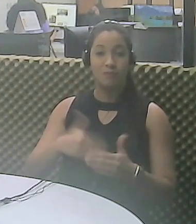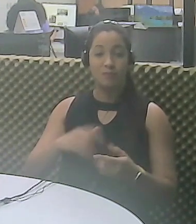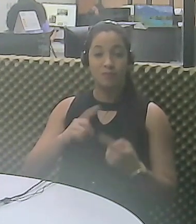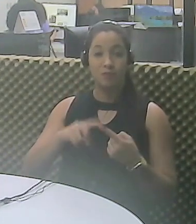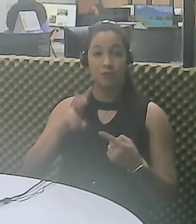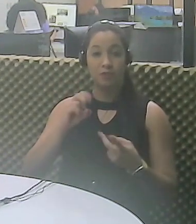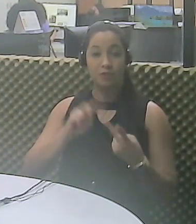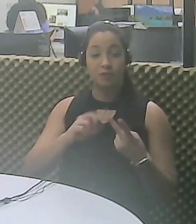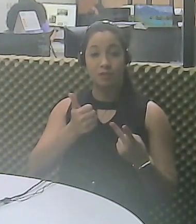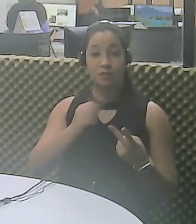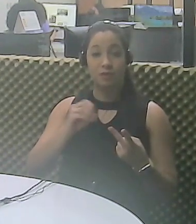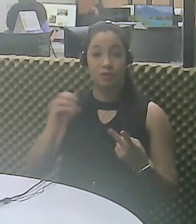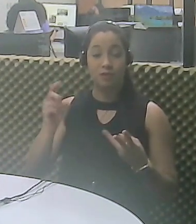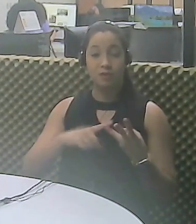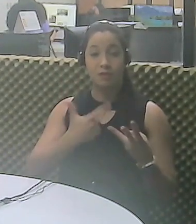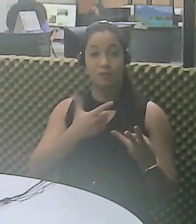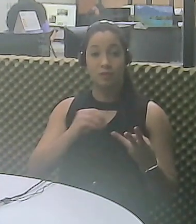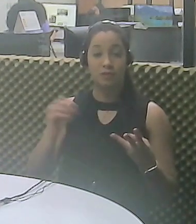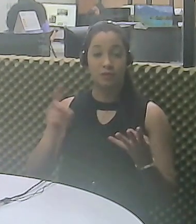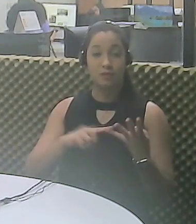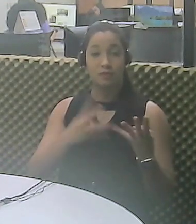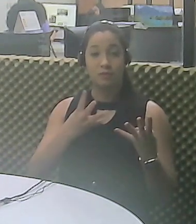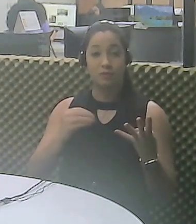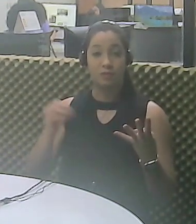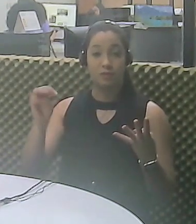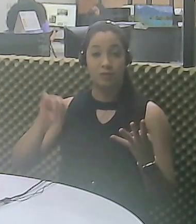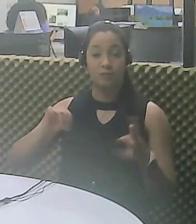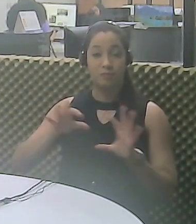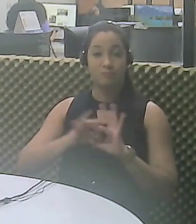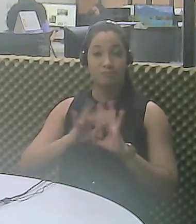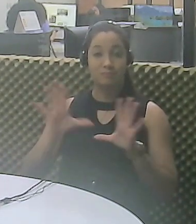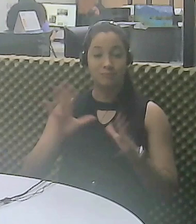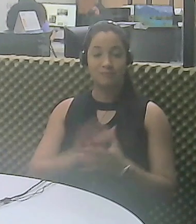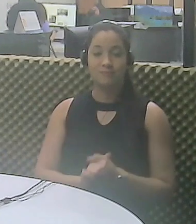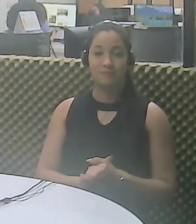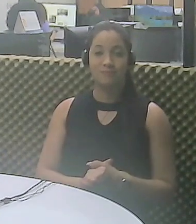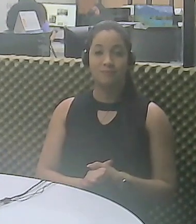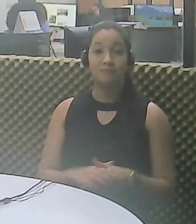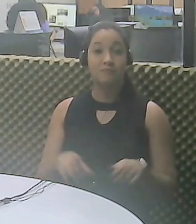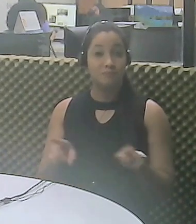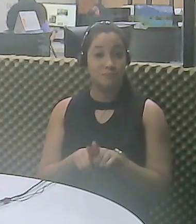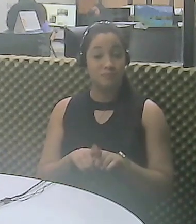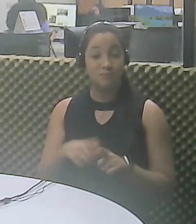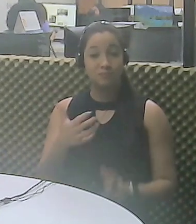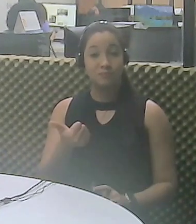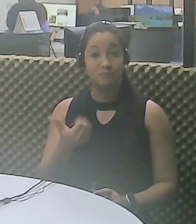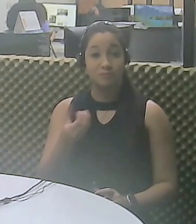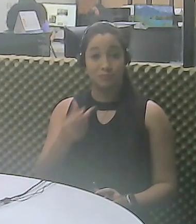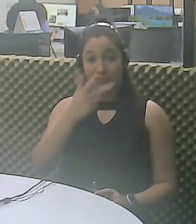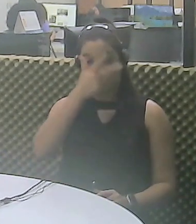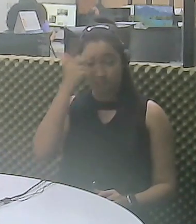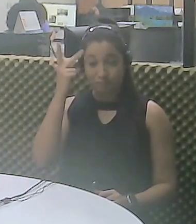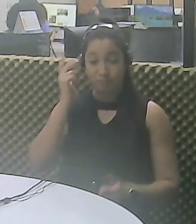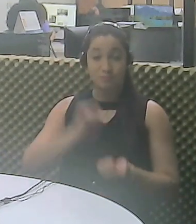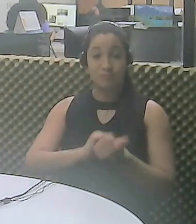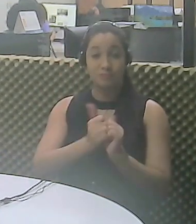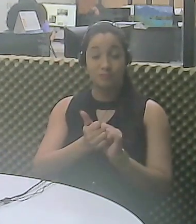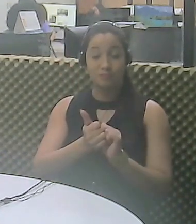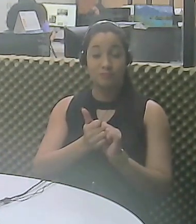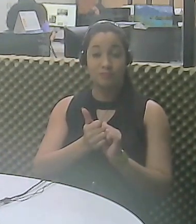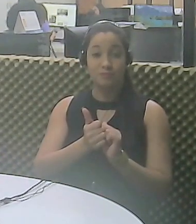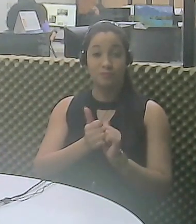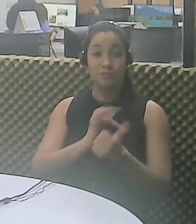50, 100, 200 e 400 metros livres. Além dele, 16 atletas da FUTEL participam